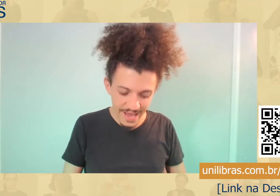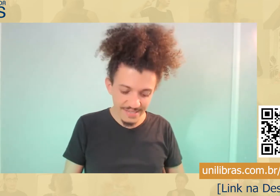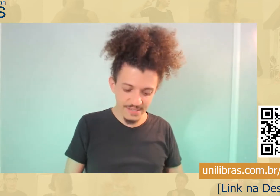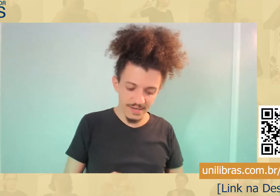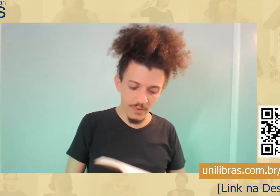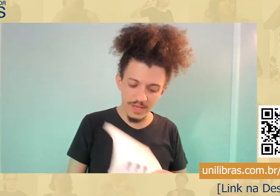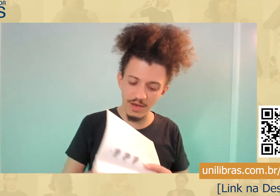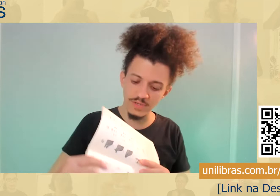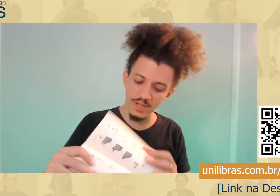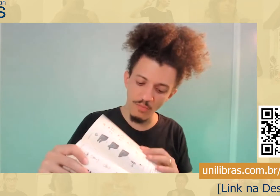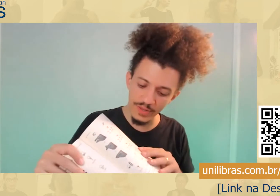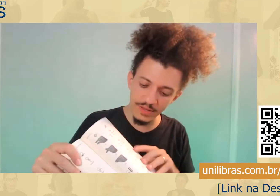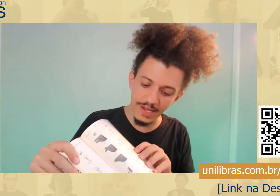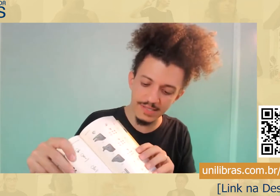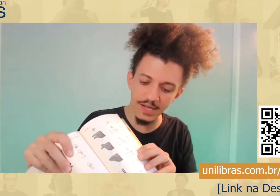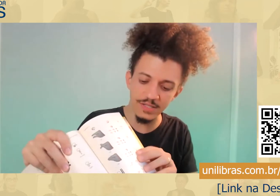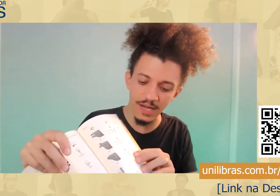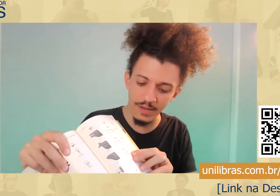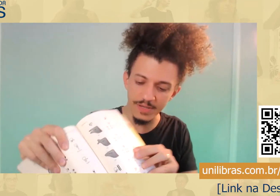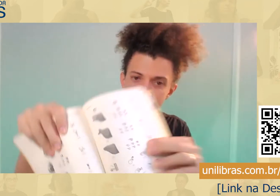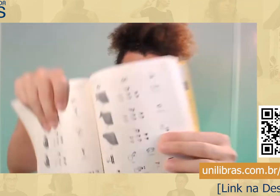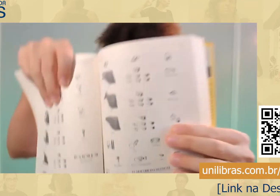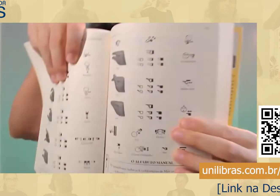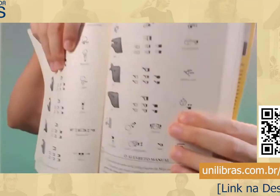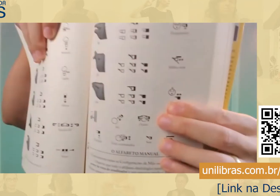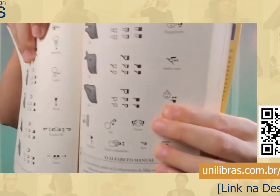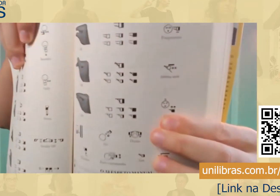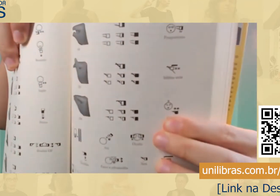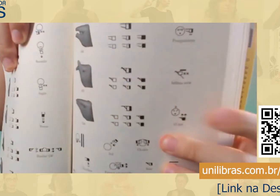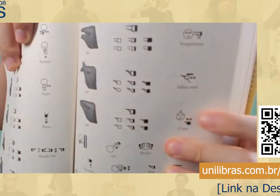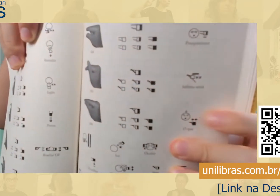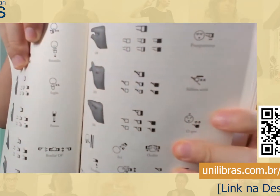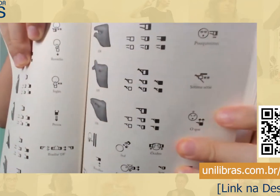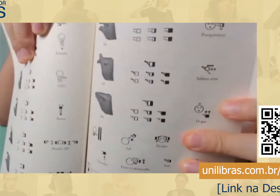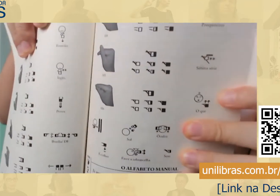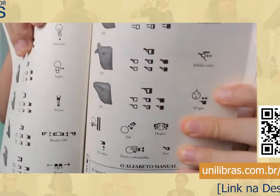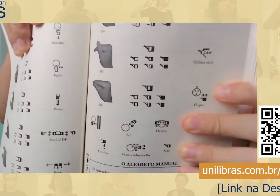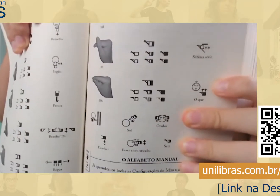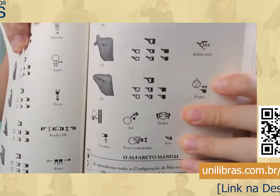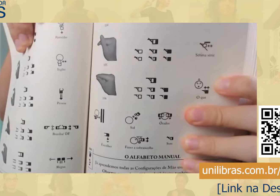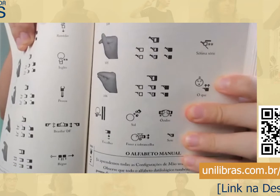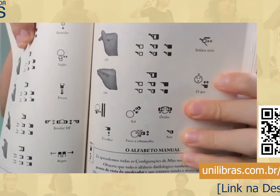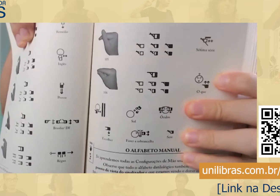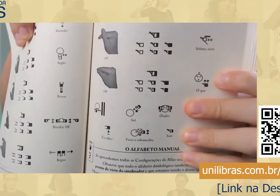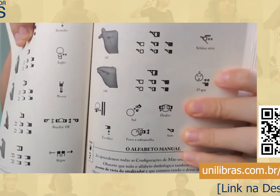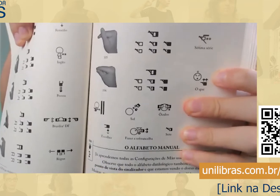Aqui, ó. Esse sinal aqui é um sinal muito interessante na Libras. E esse daqui, ó, em específico, tá